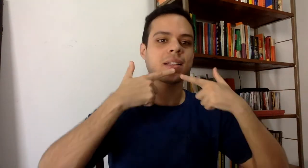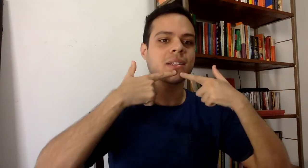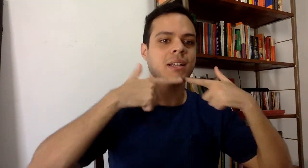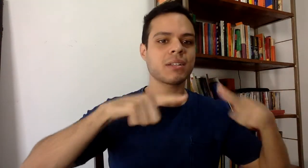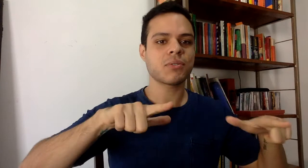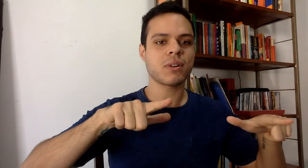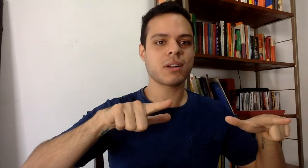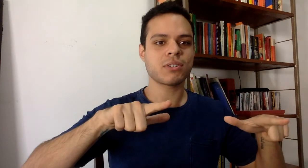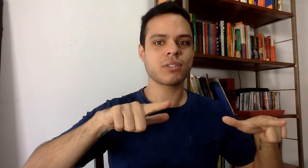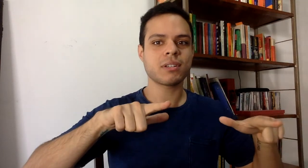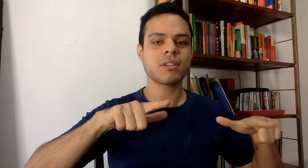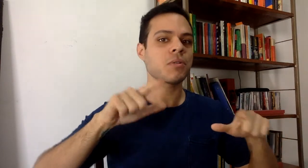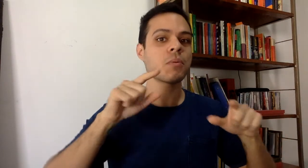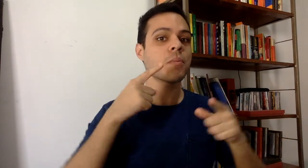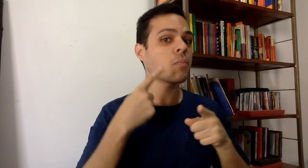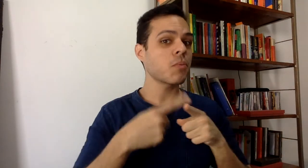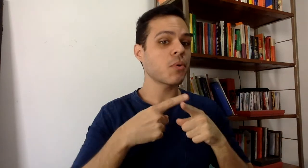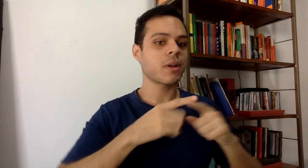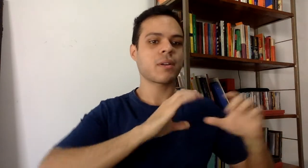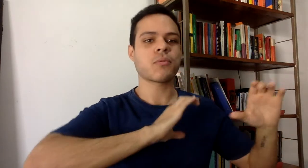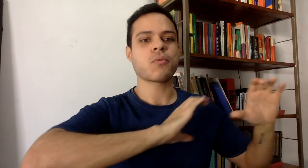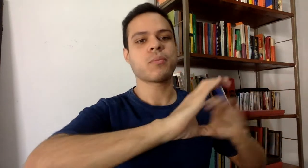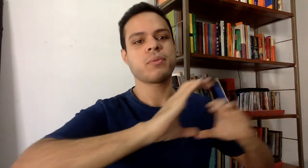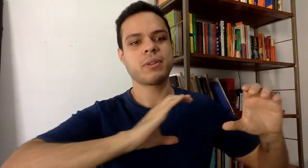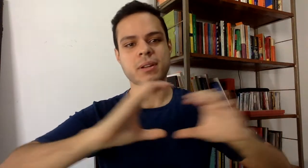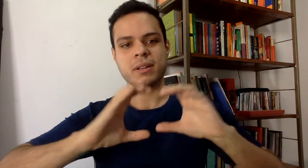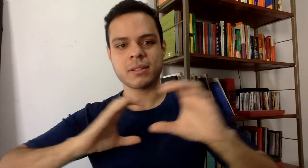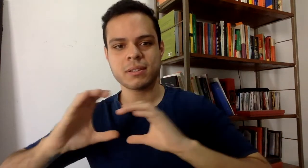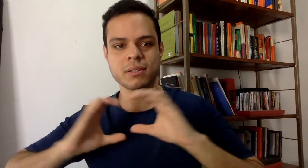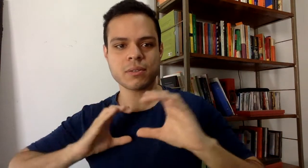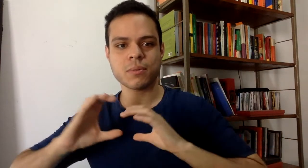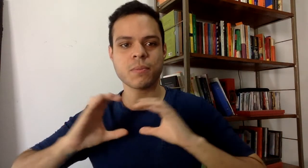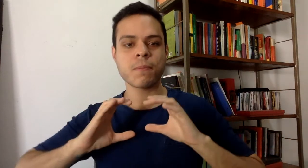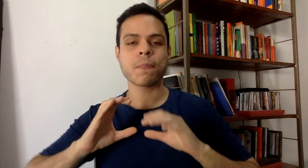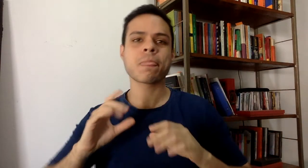da linguagem, da comunicação humana.